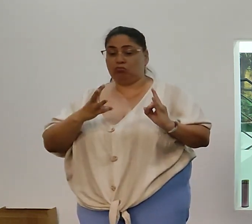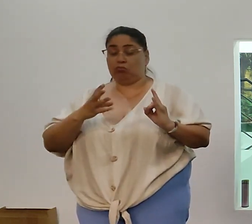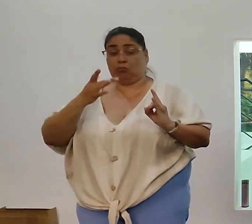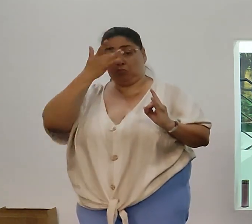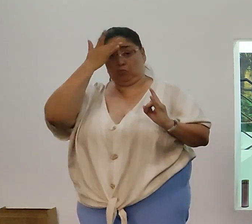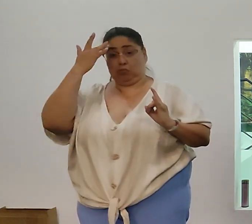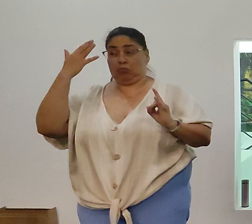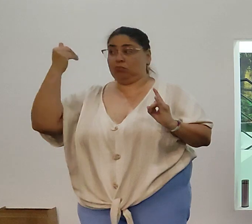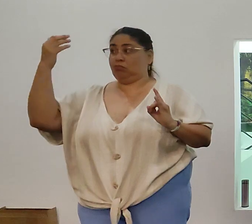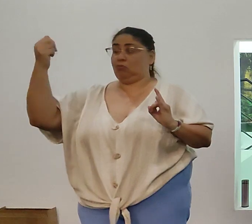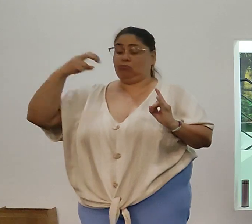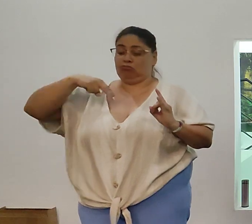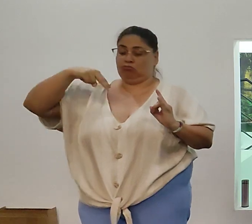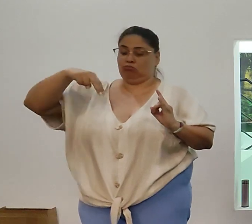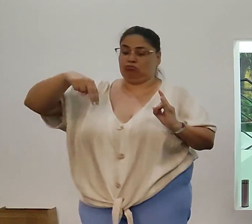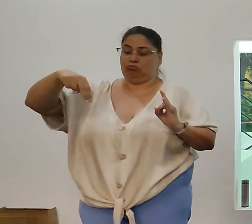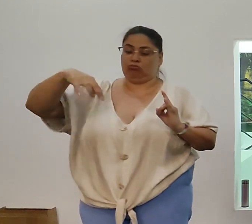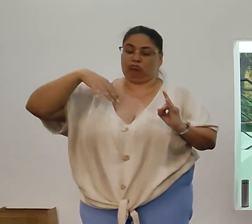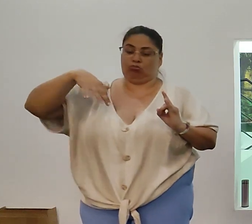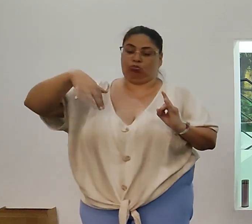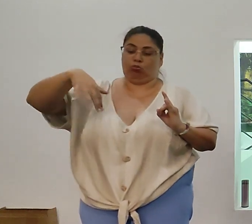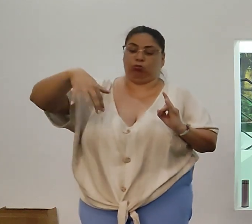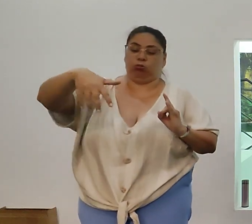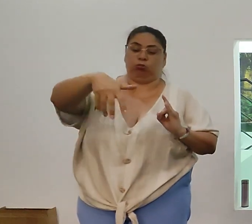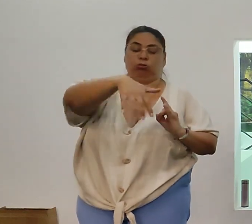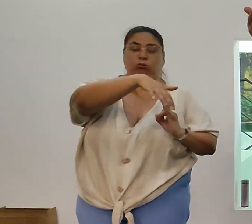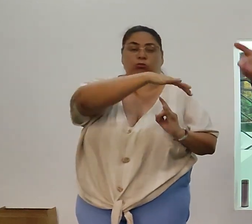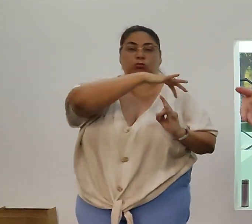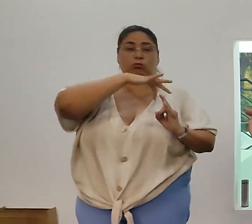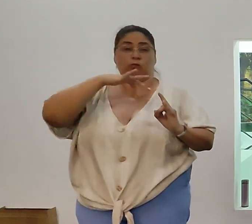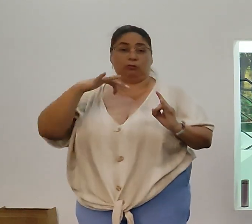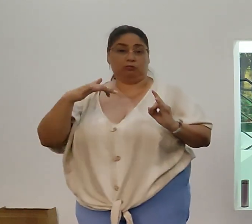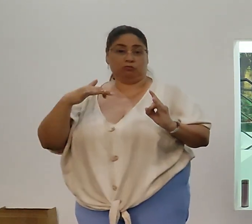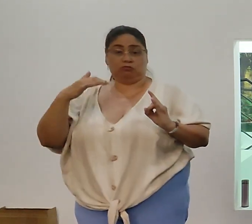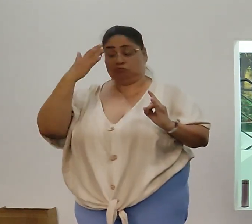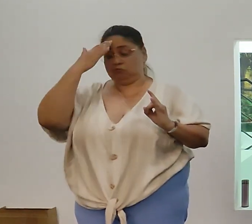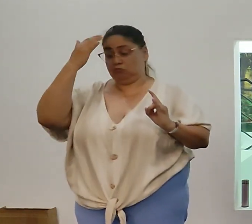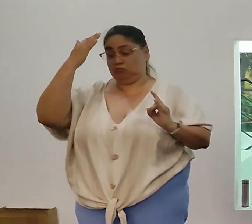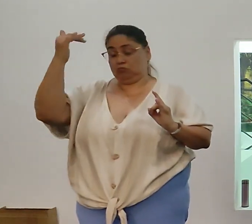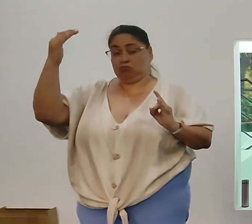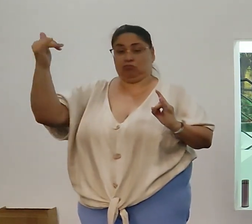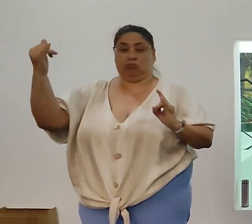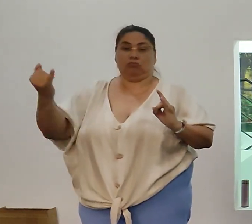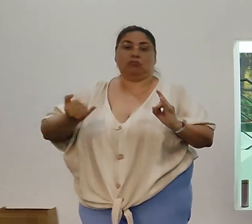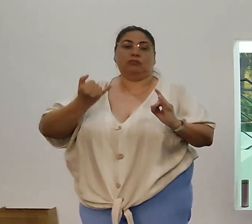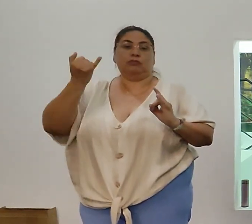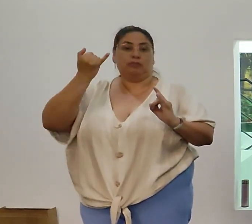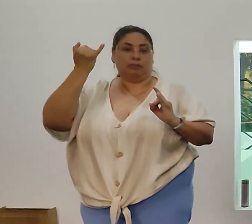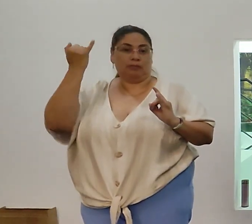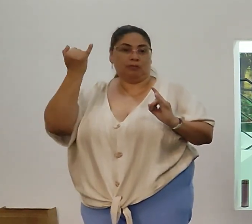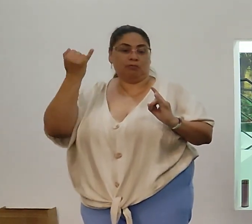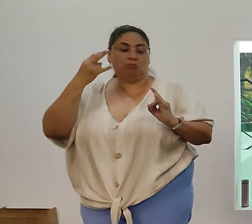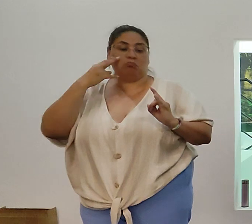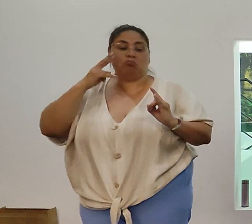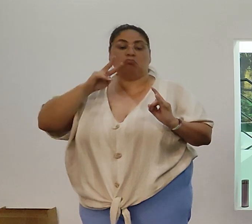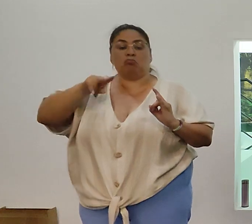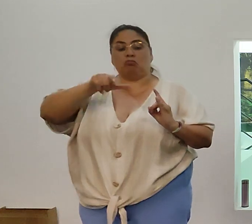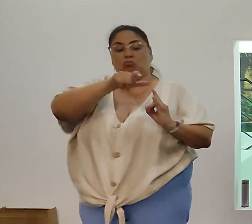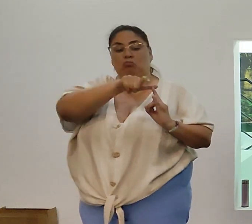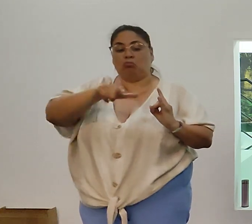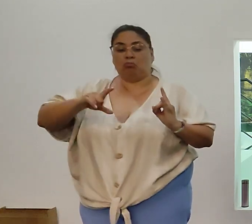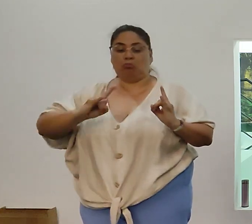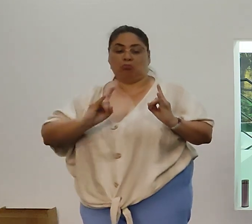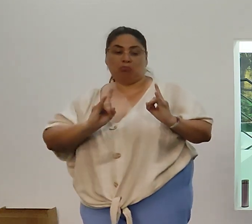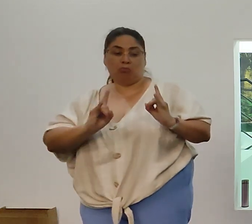Pessoas importantes da época. Pessoas relevantes para a época, vendo o seu amigo